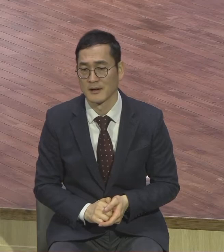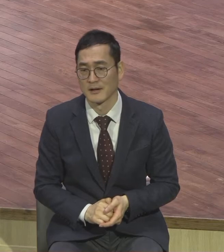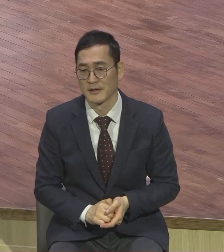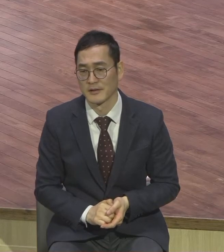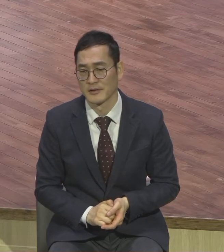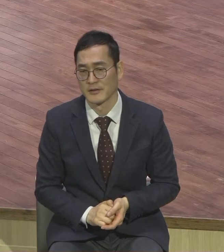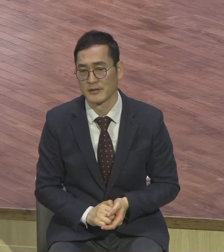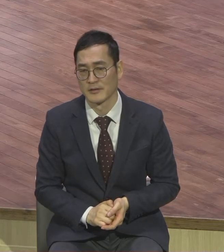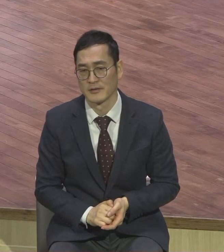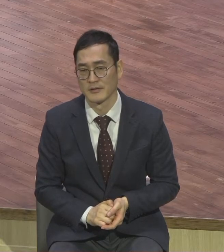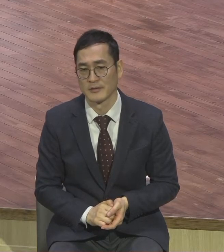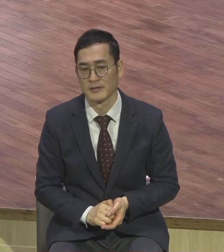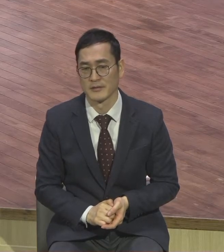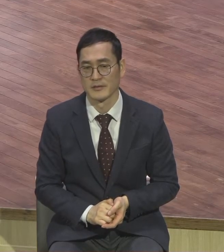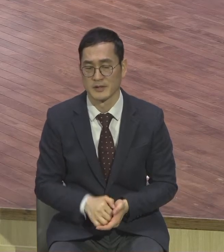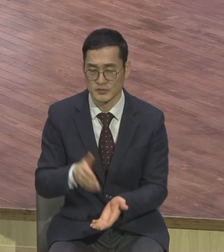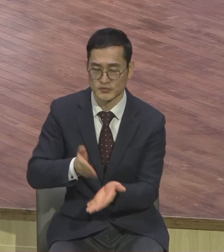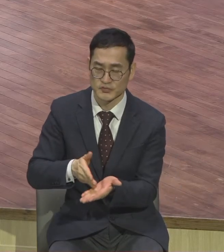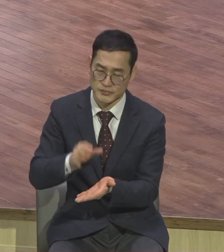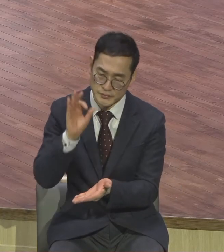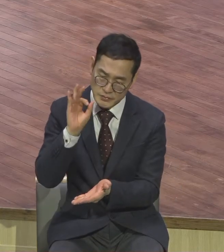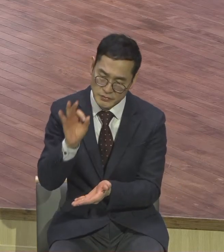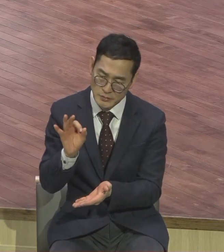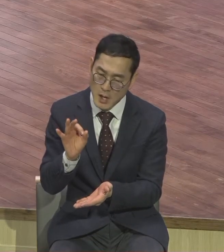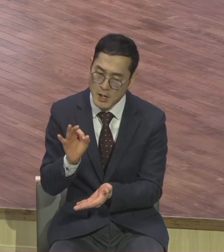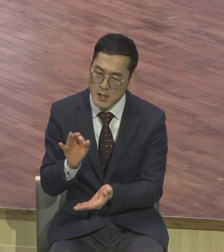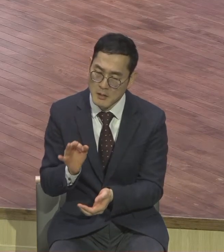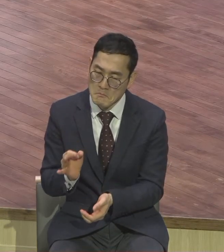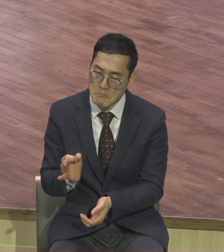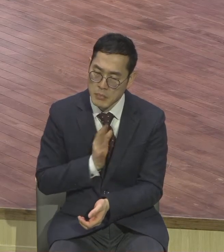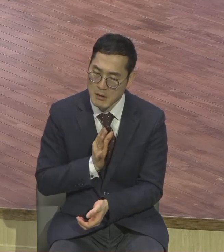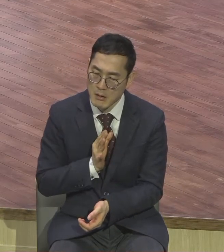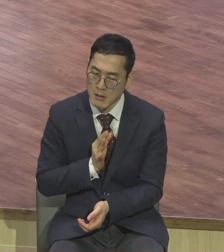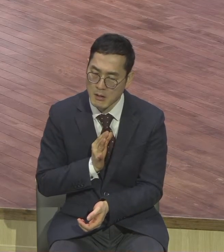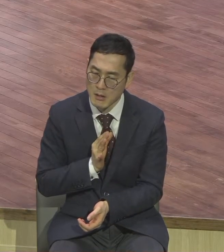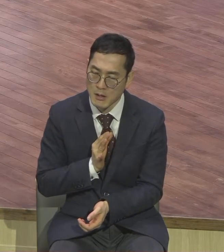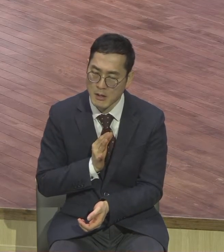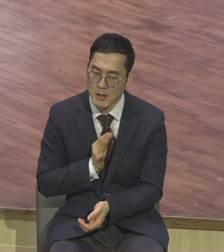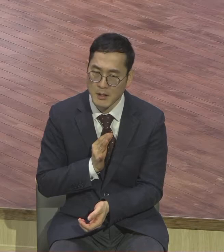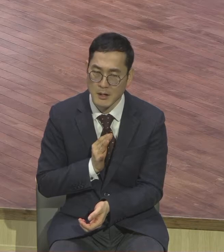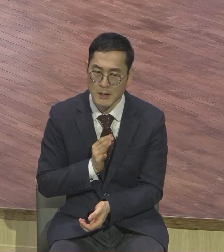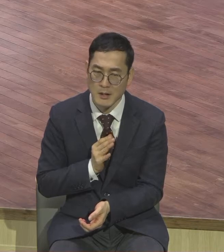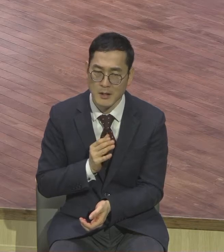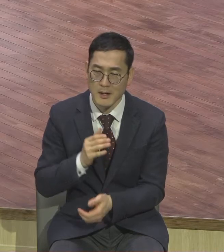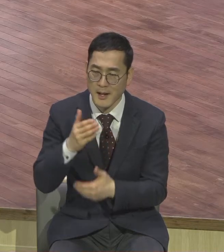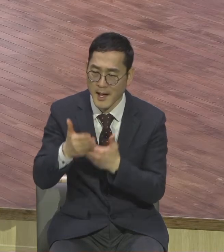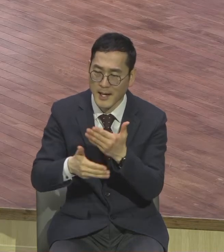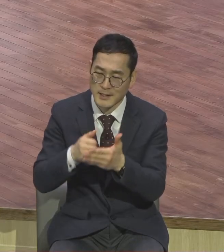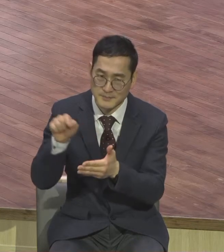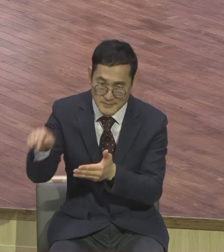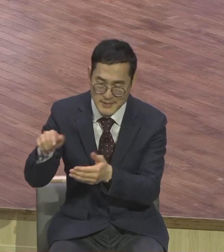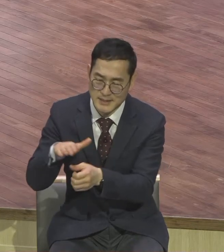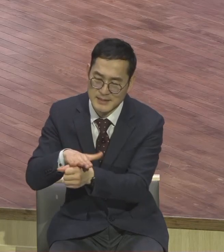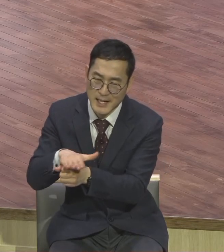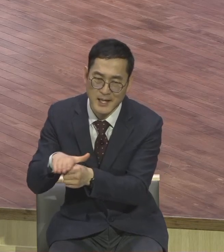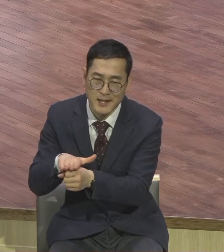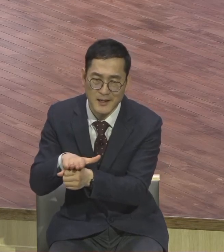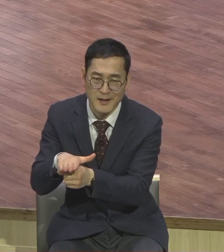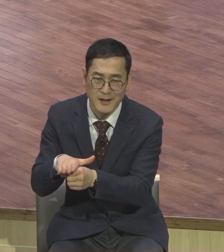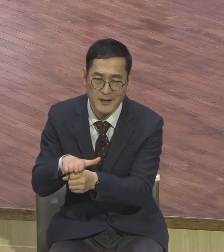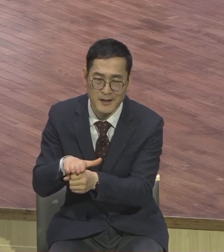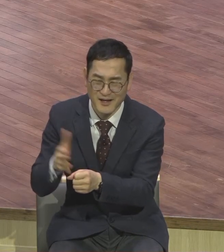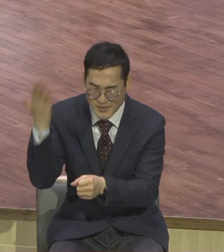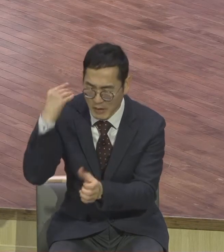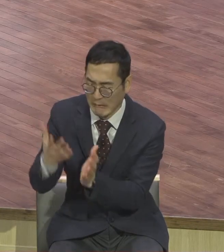야 나 그 뉴스 보고 샤악 하나님의 사랑이 어마어마하구나. 저들도 예수님과